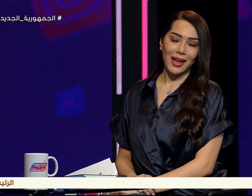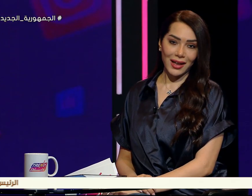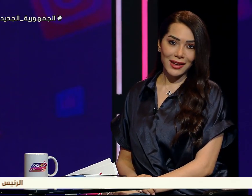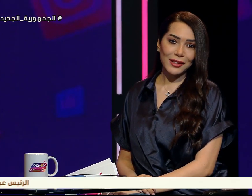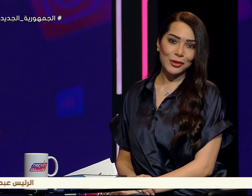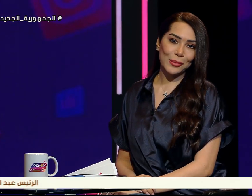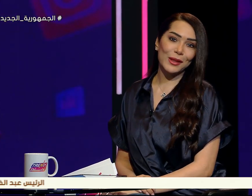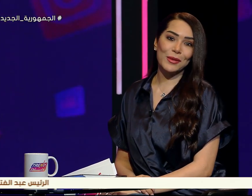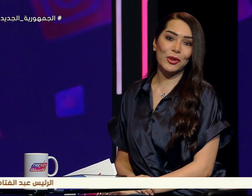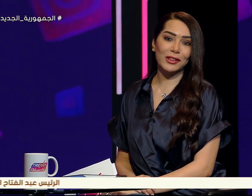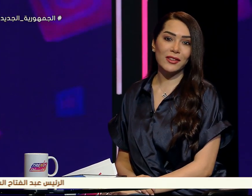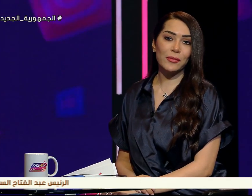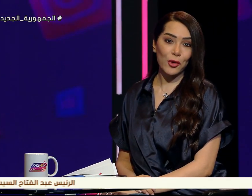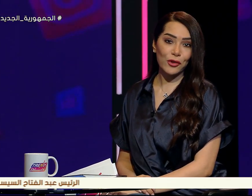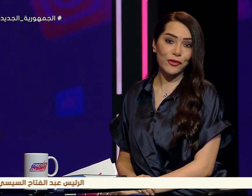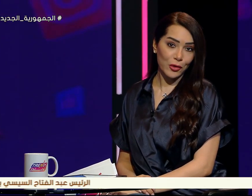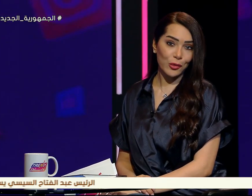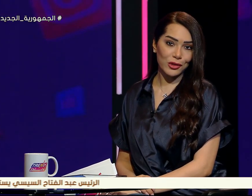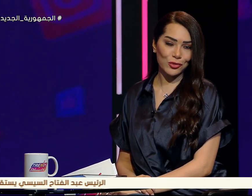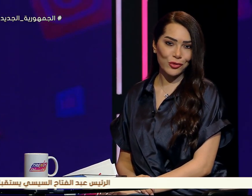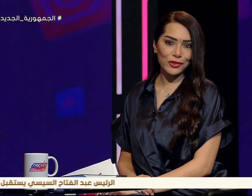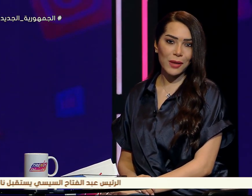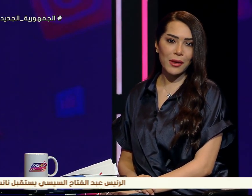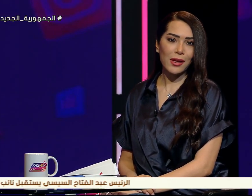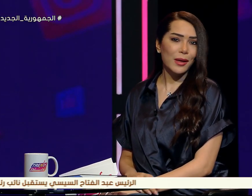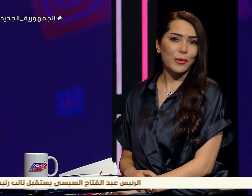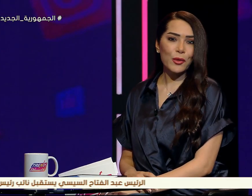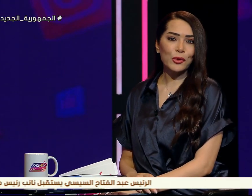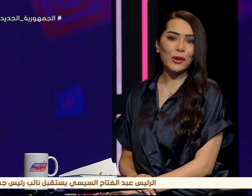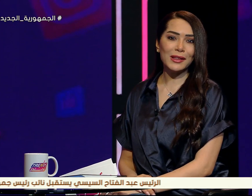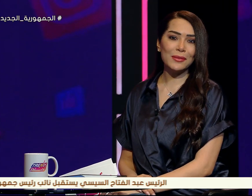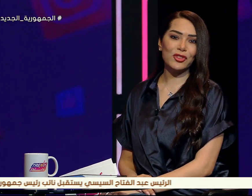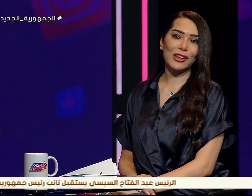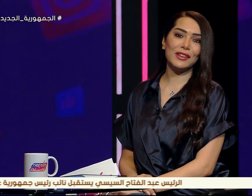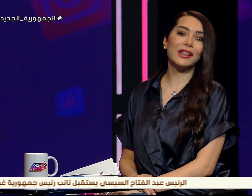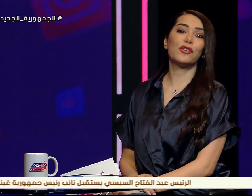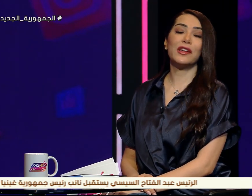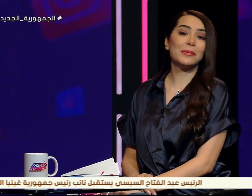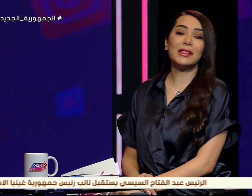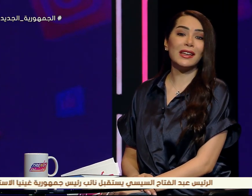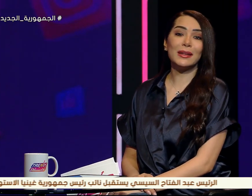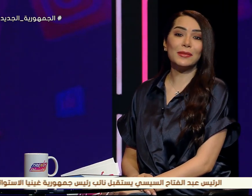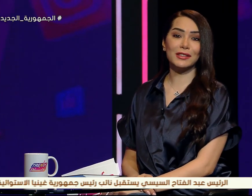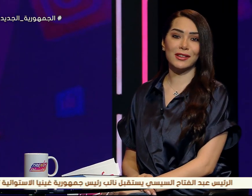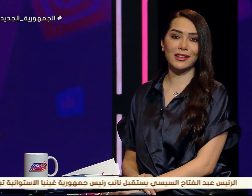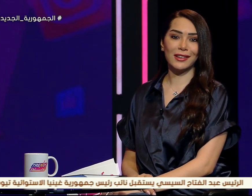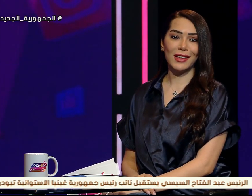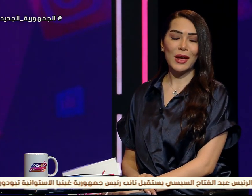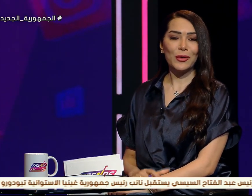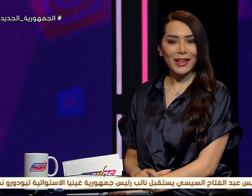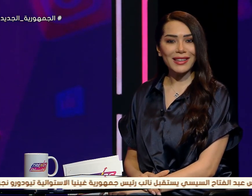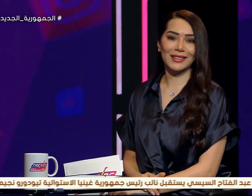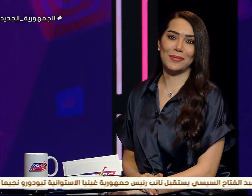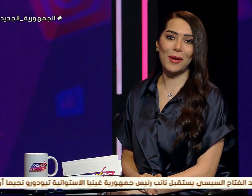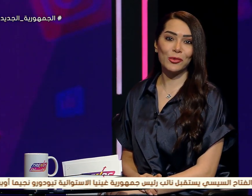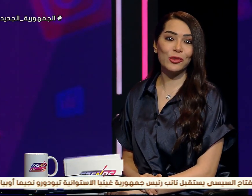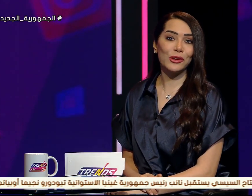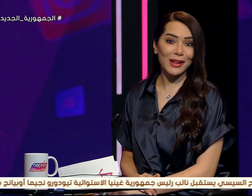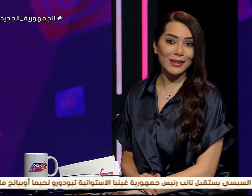احيانا ربنا بيحطنا في مواقف او ظروف صعبه بنكون وقتها مش عارفين او فاهمين هي ليه بتحصل لنا ولكن مع مرور الوقت